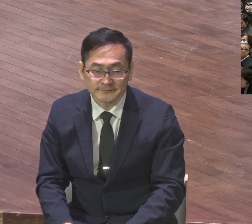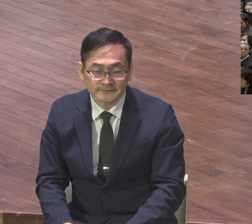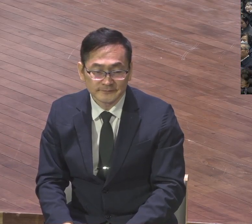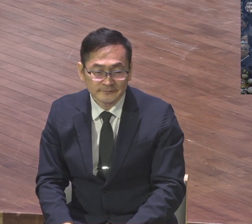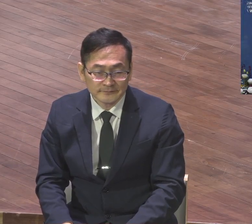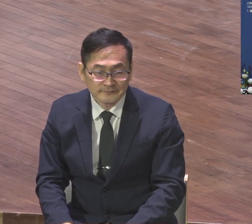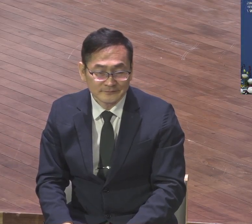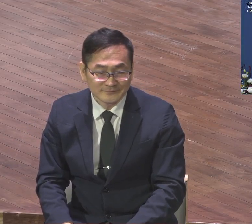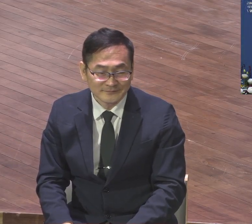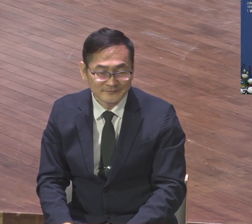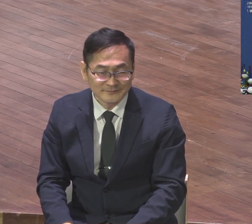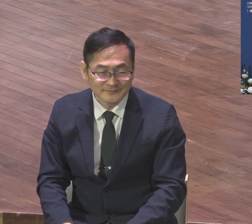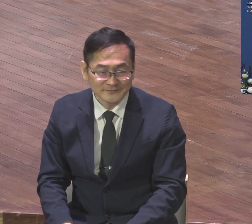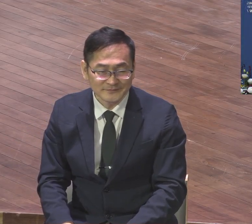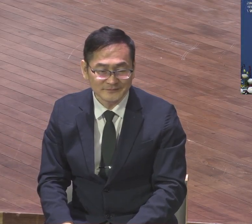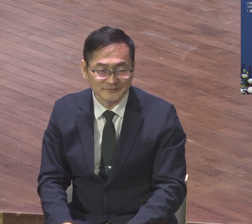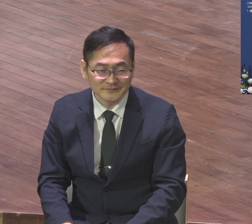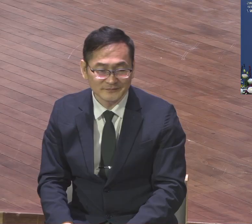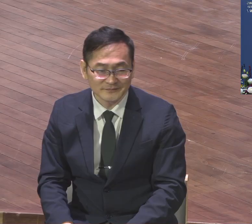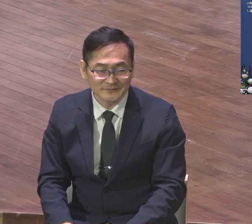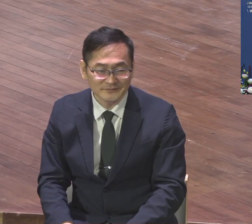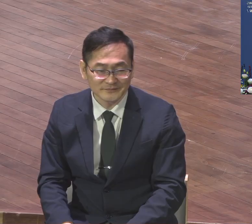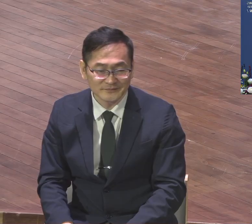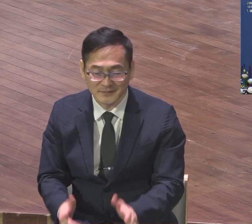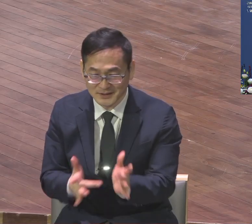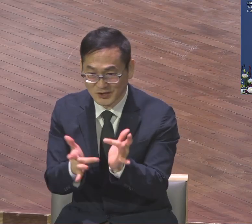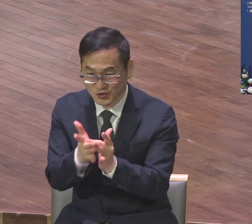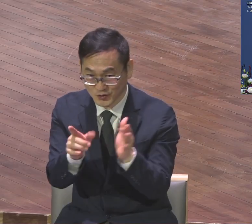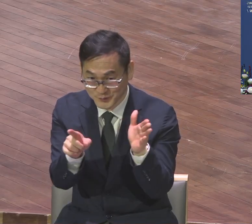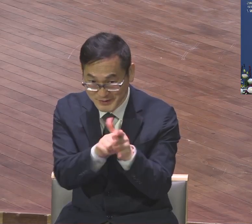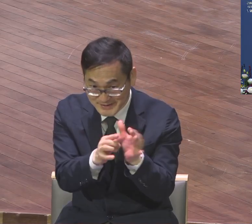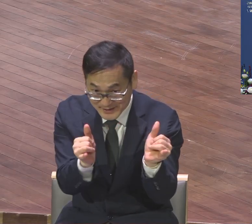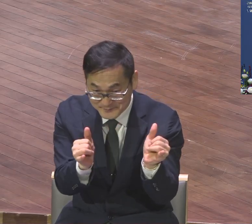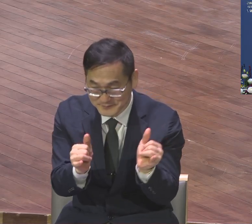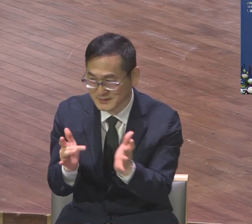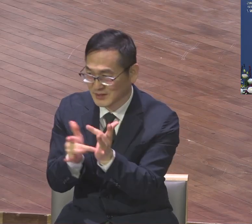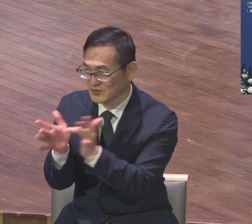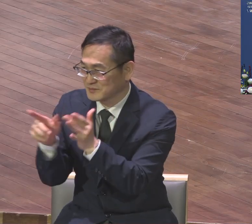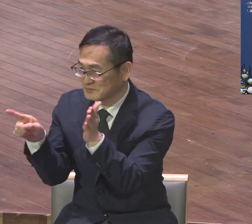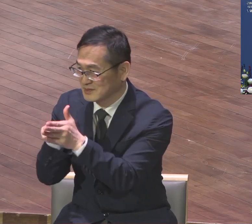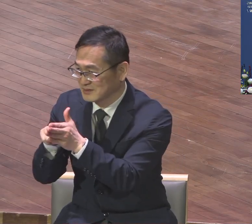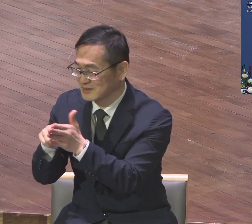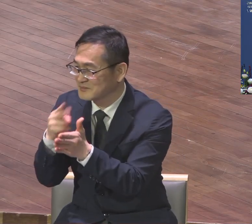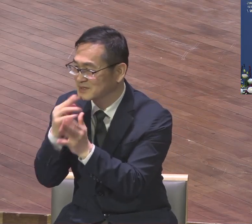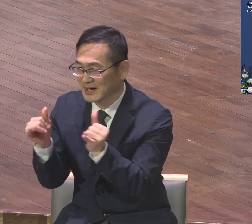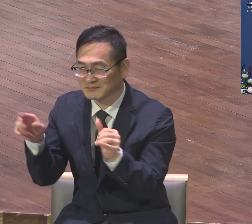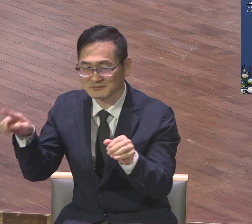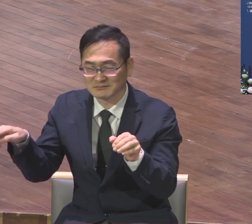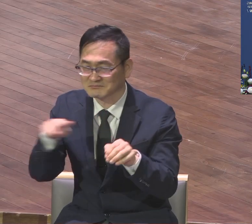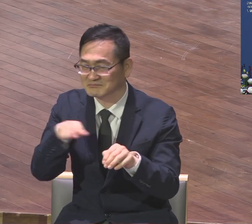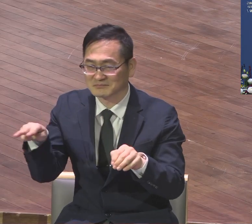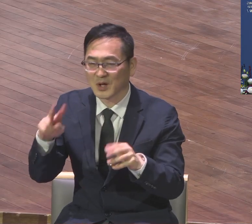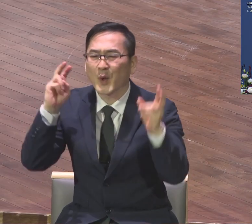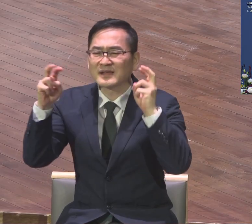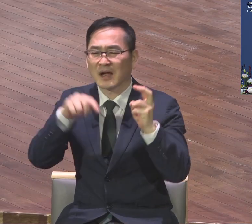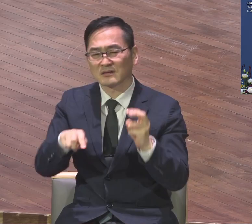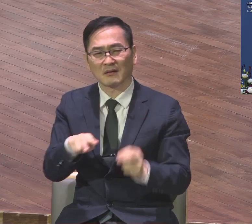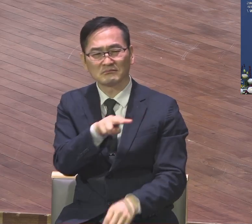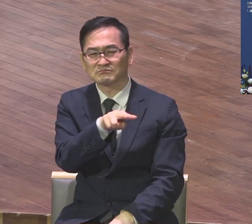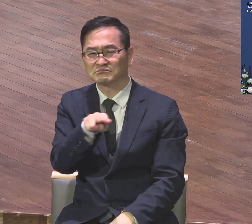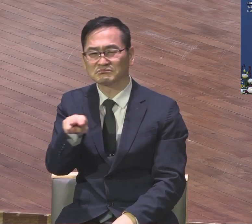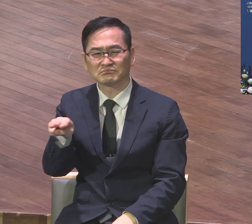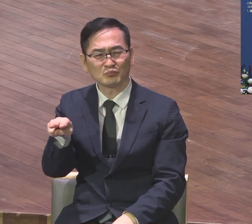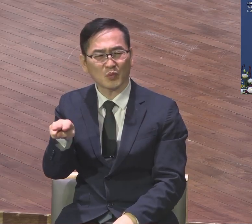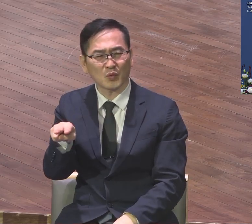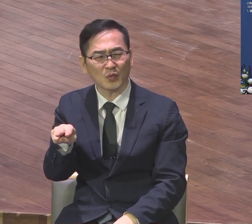그 예수 믿는 사람이나 안 믿는 사람이나 별로 차이가 없어요. 직장에서도